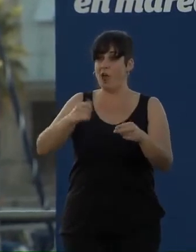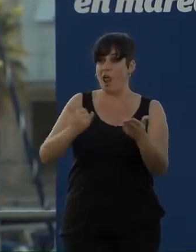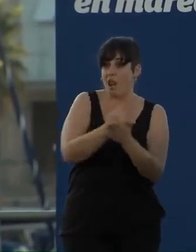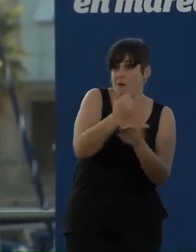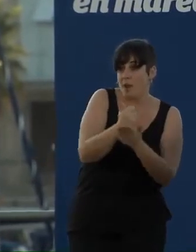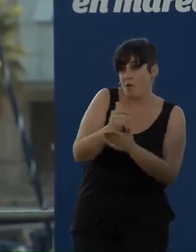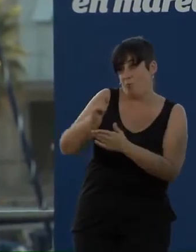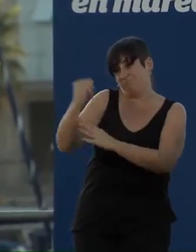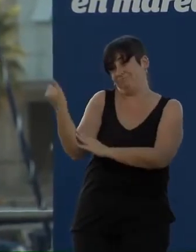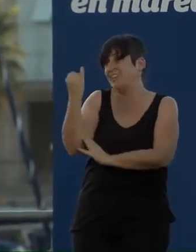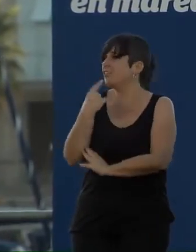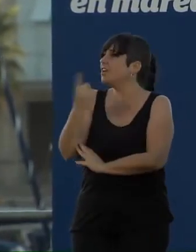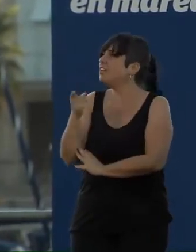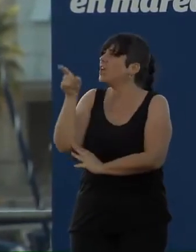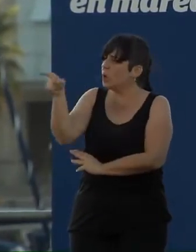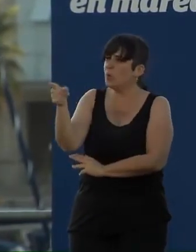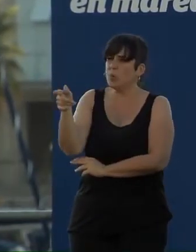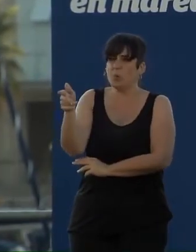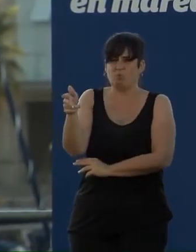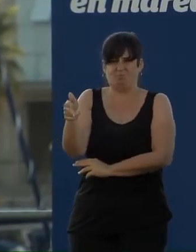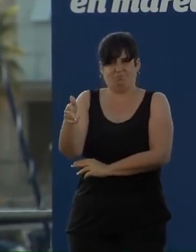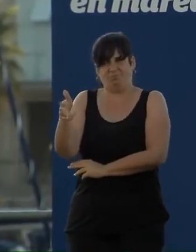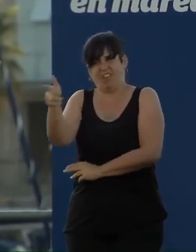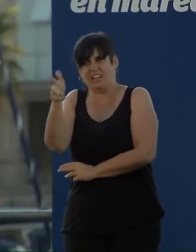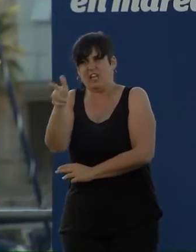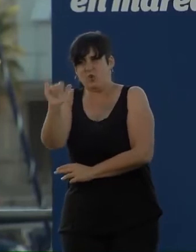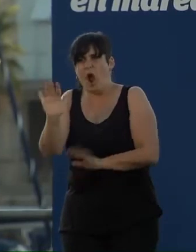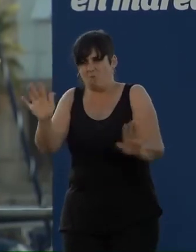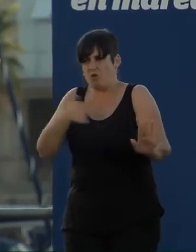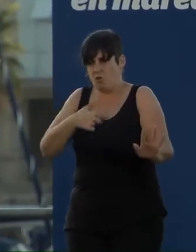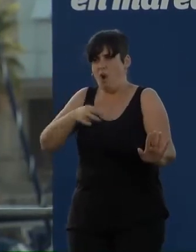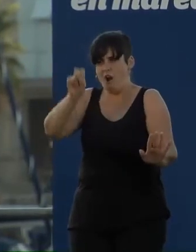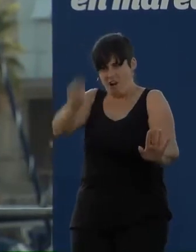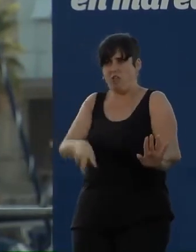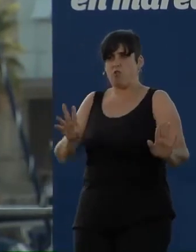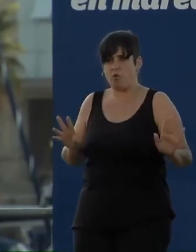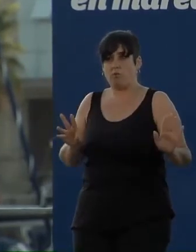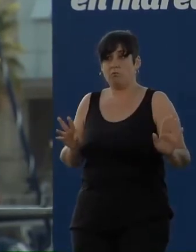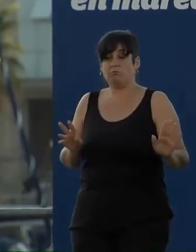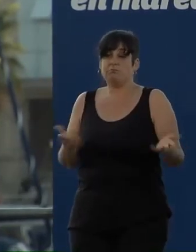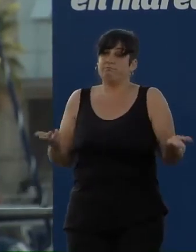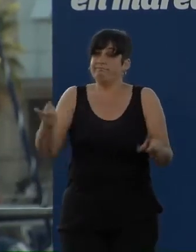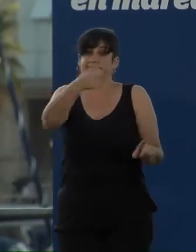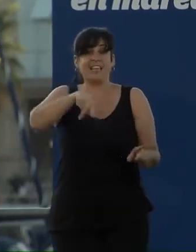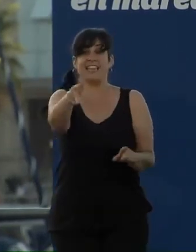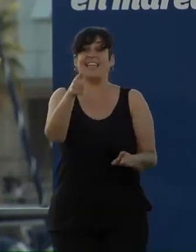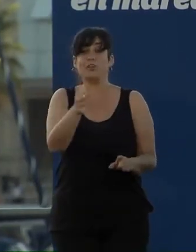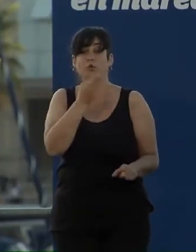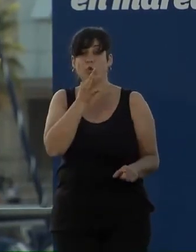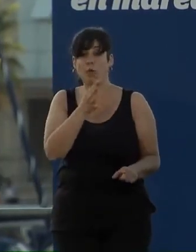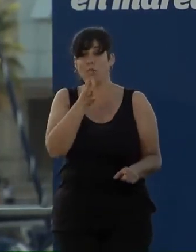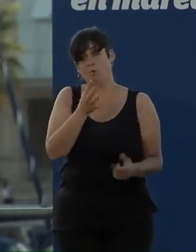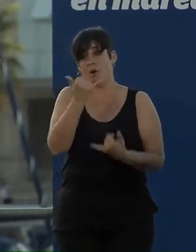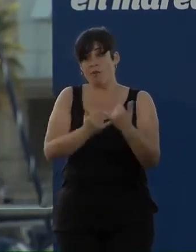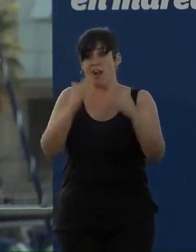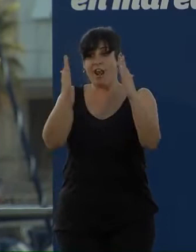labrego cacique vedo dereito pero razón y aa que teamos dereito aa porque nos siguen levando as